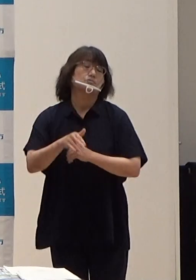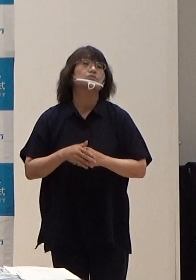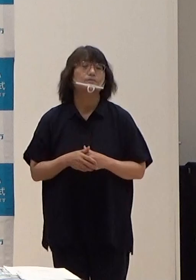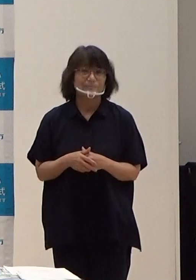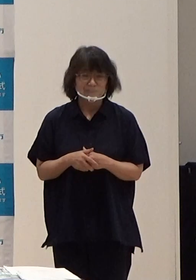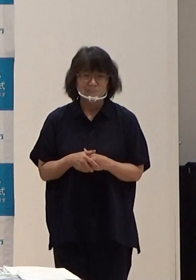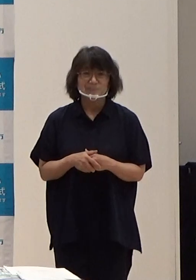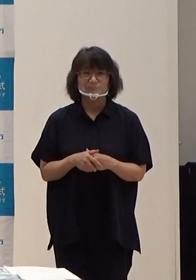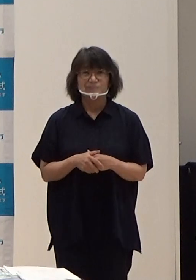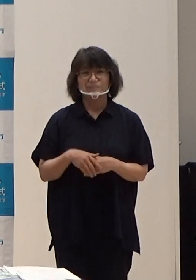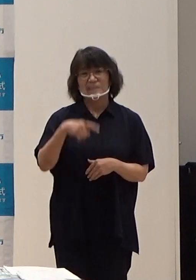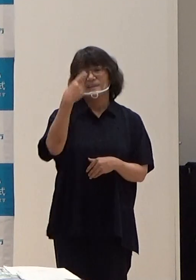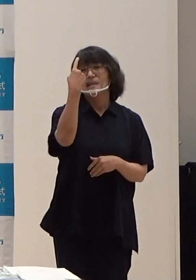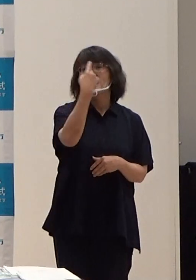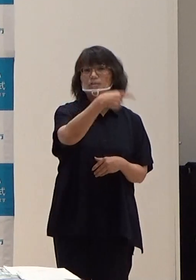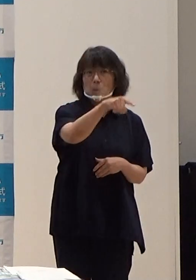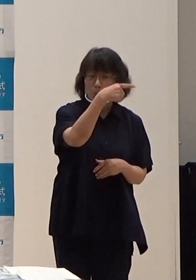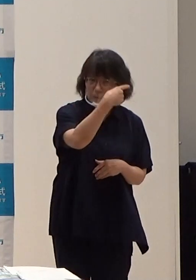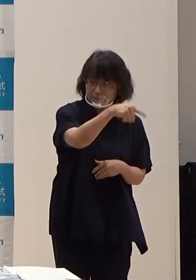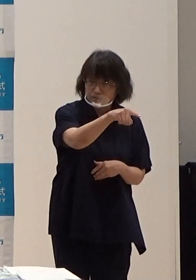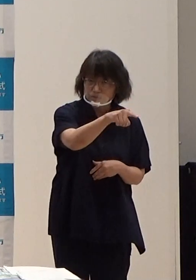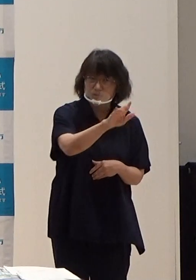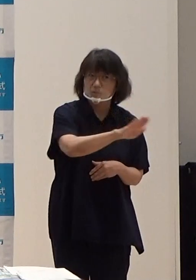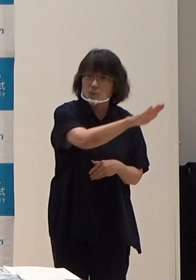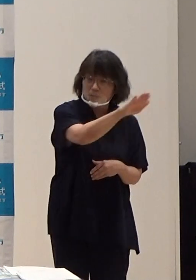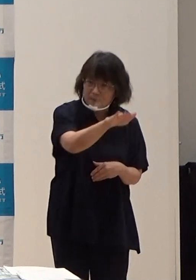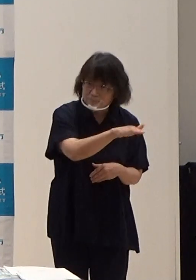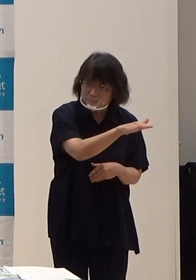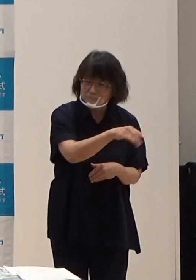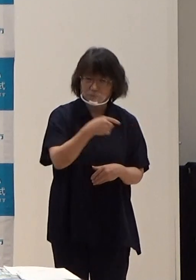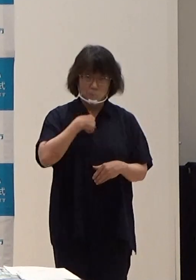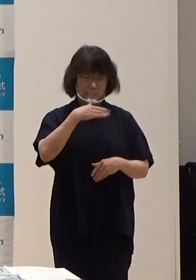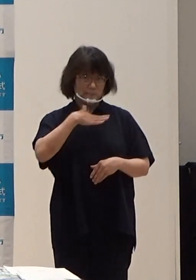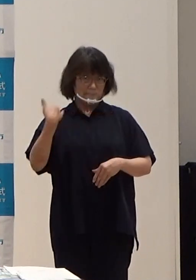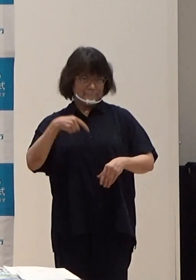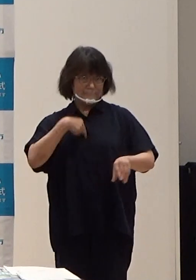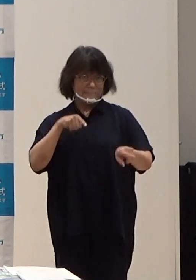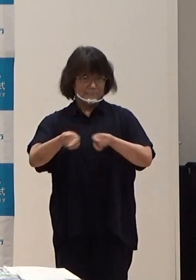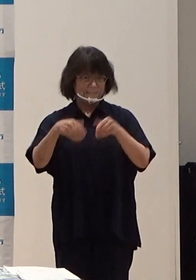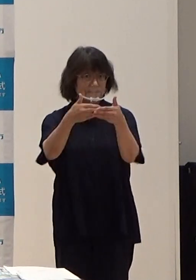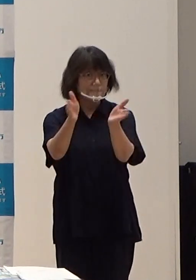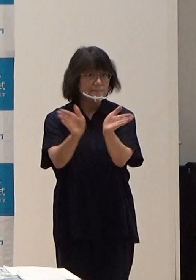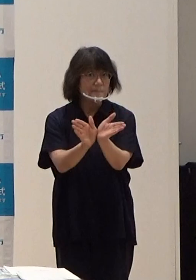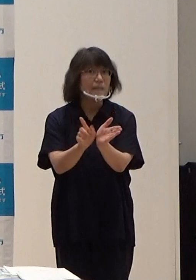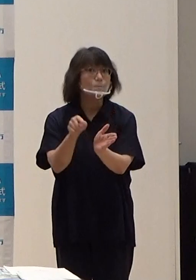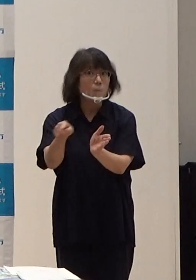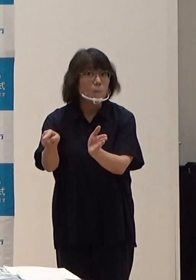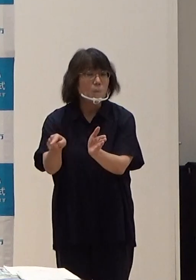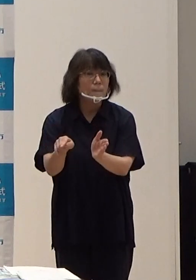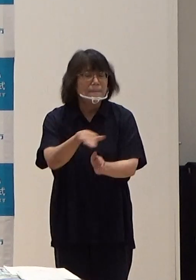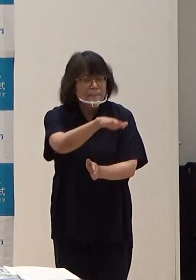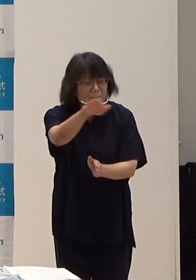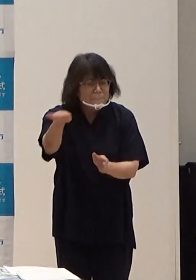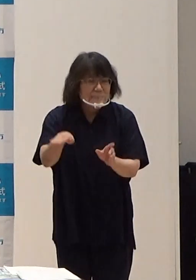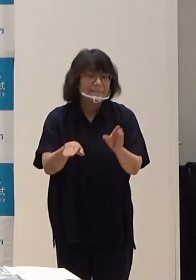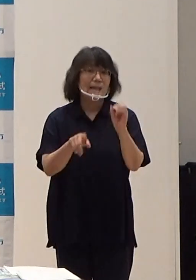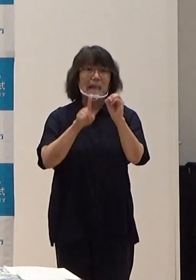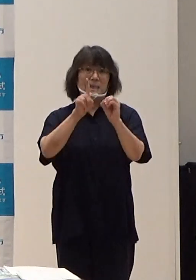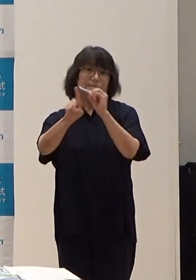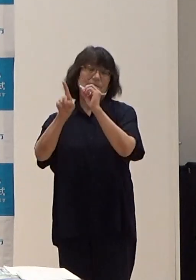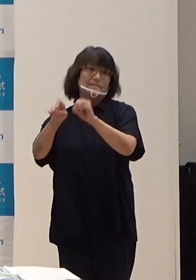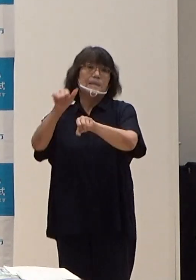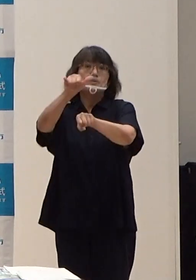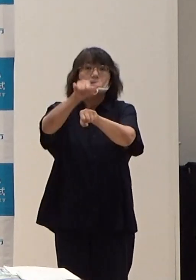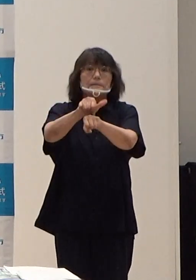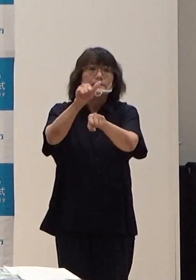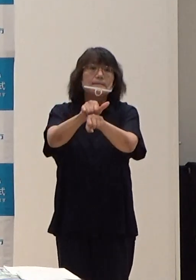に、教育分野においても、あるいは我々自治体の分野においても、デジタル人材一人でも多くという状況